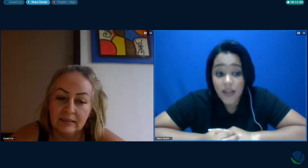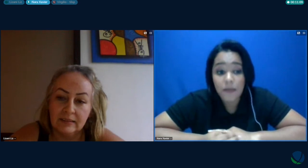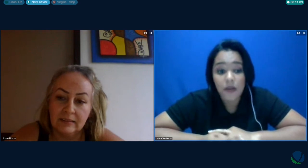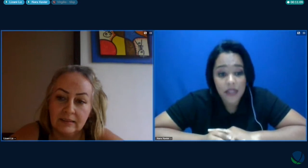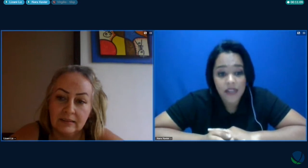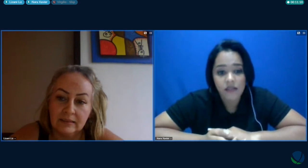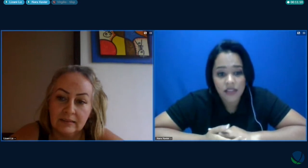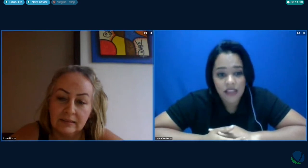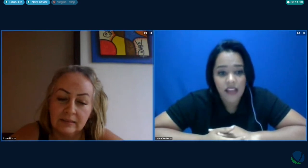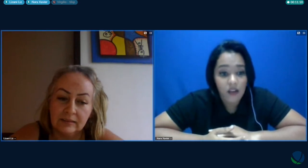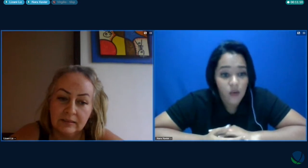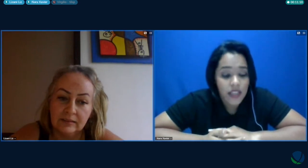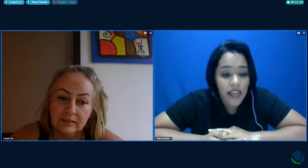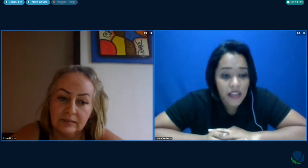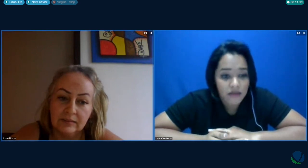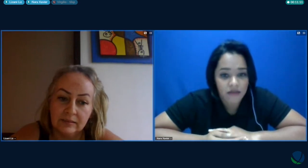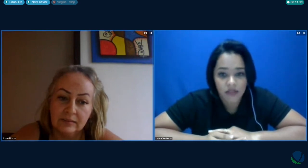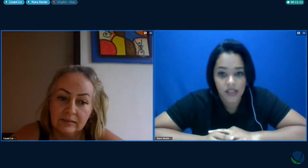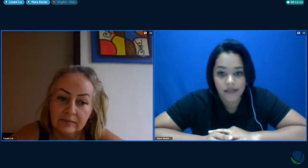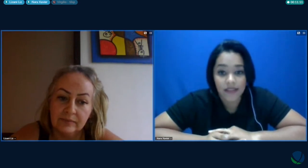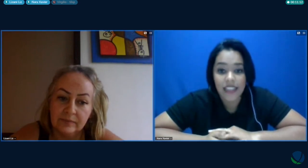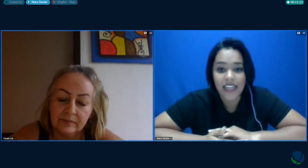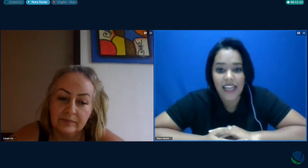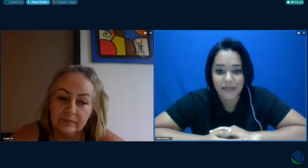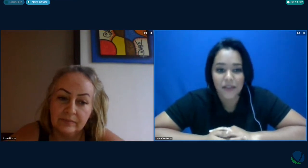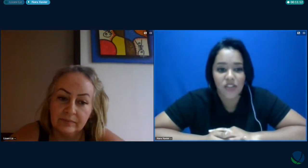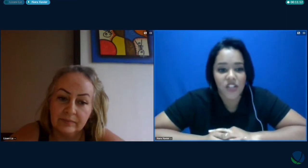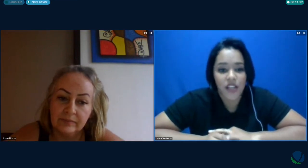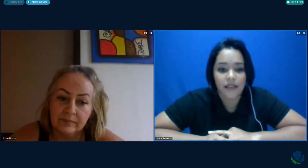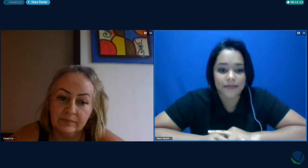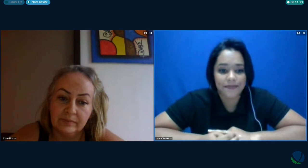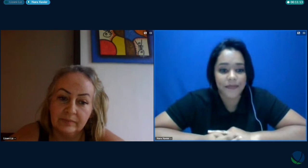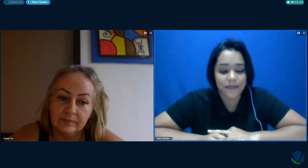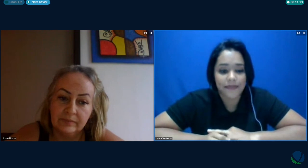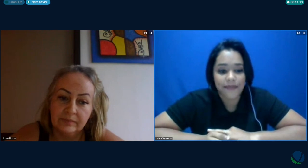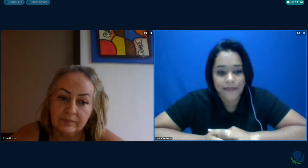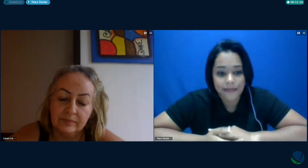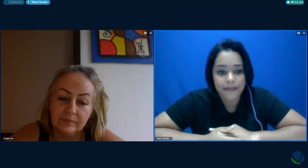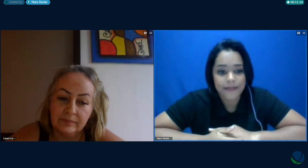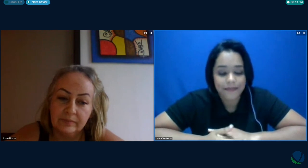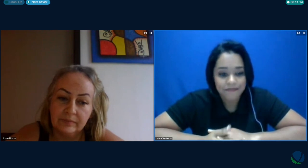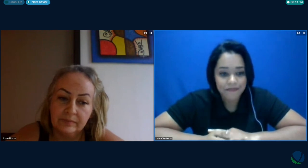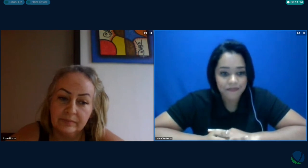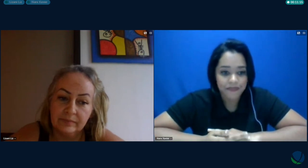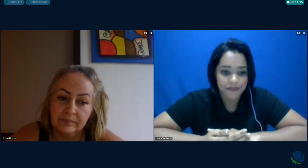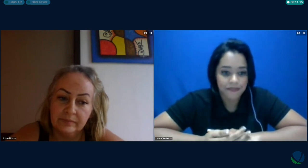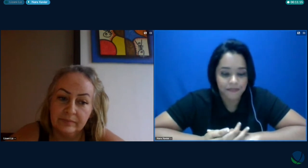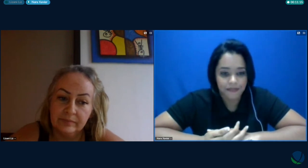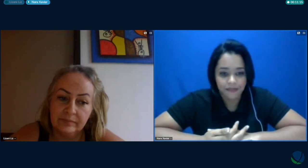Pode deixar pública, Gustavo, Ricardo. Gustavo, não. Ricardo, pode deixar.